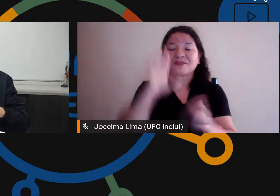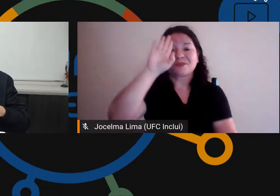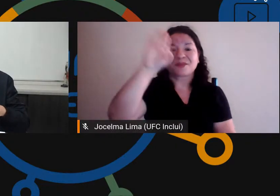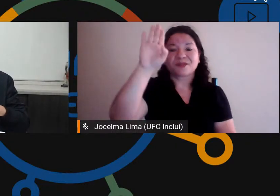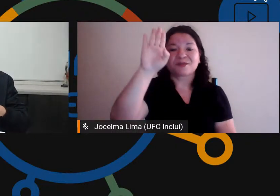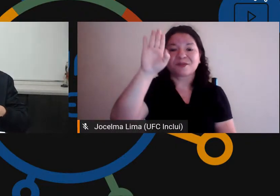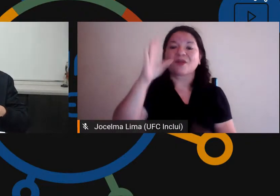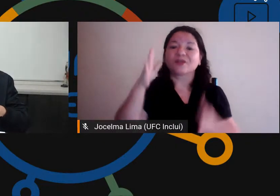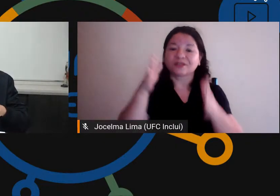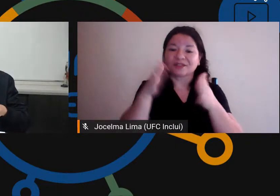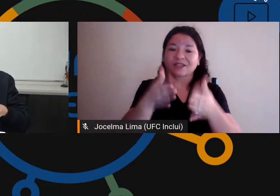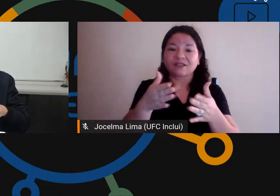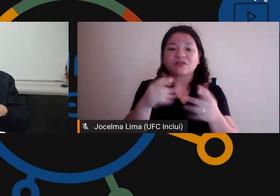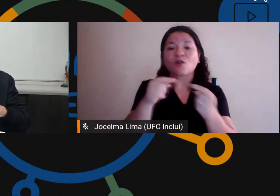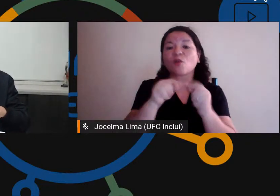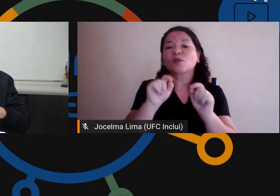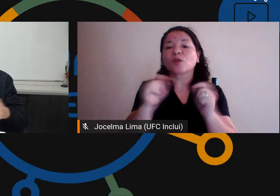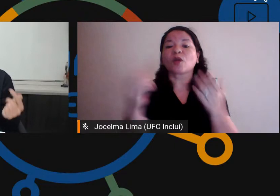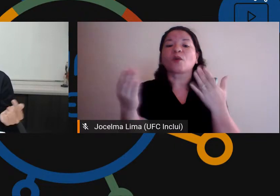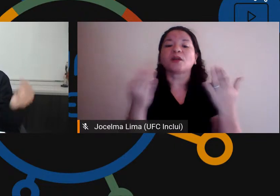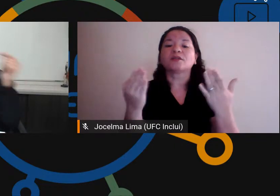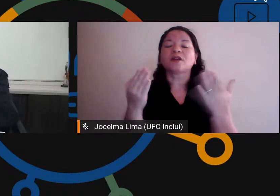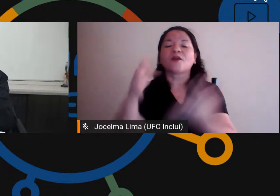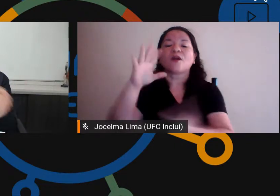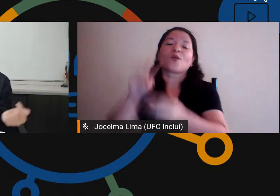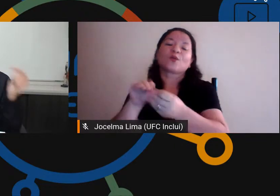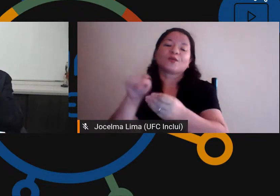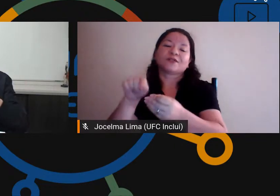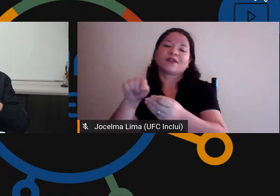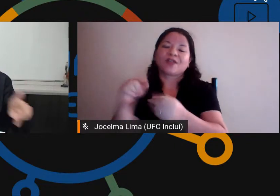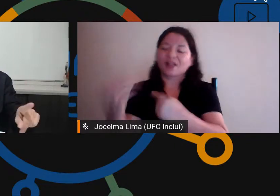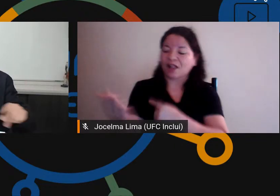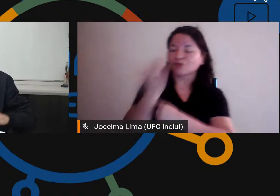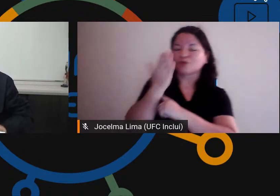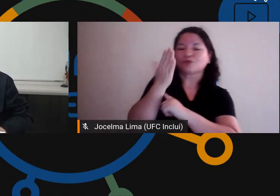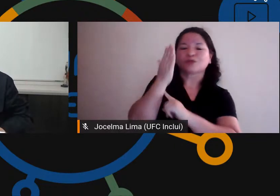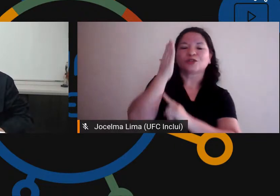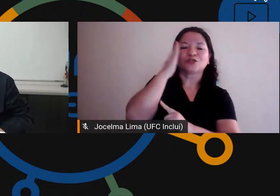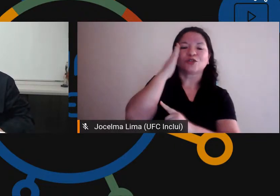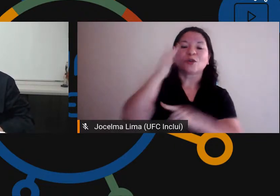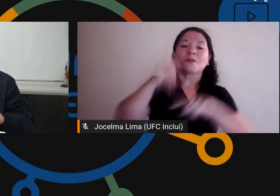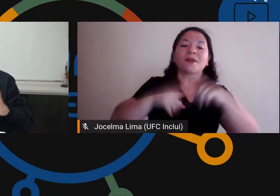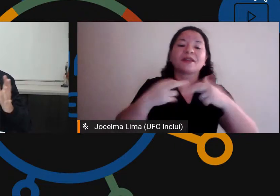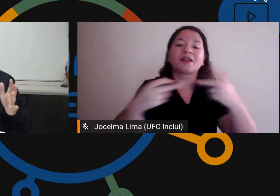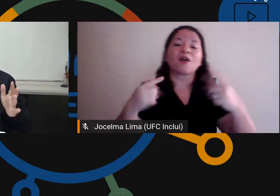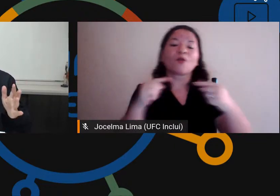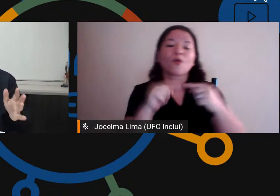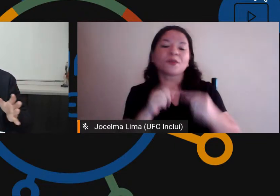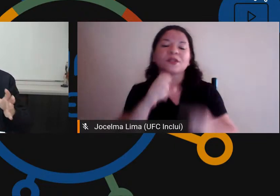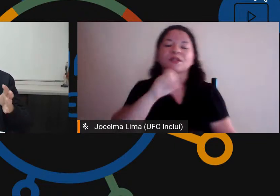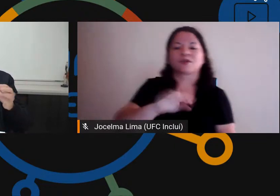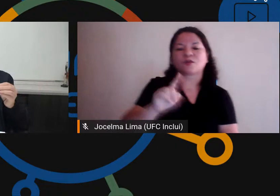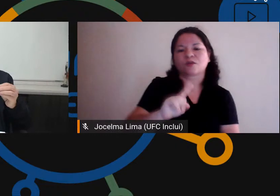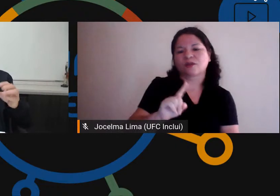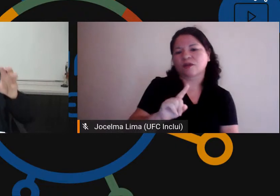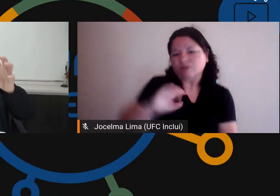equivaleria à conclusão. É ele que te guia que material vai entrar na aula e que material não vai entrar. É evidente que é isso.